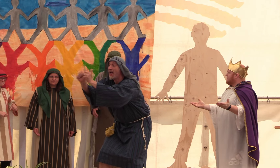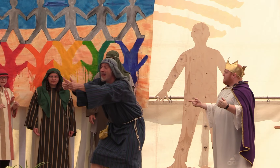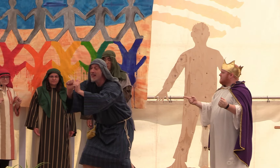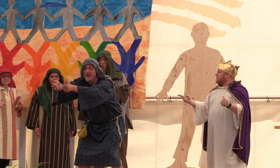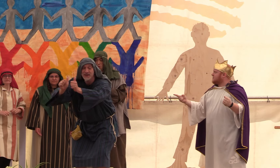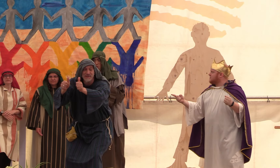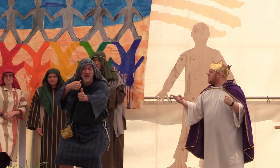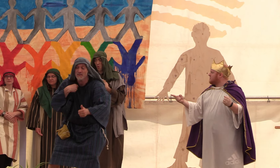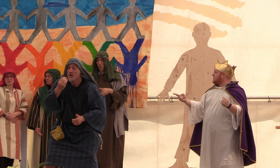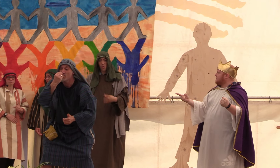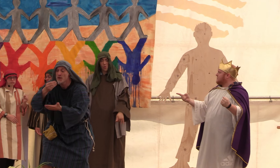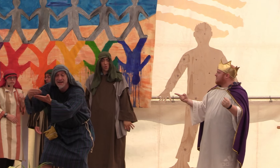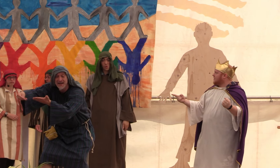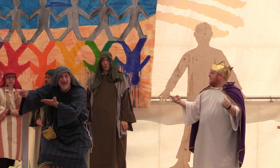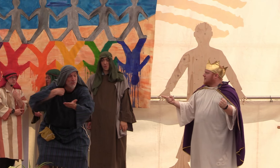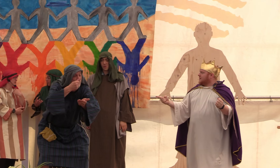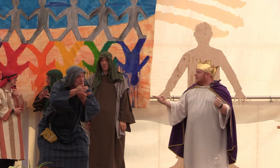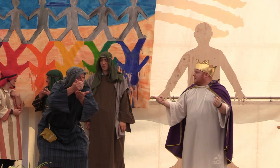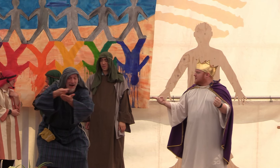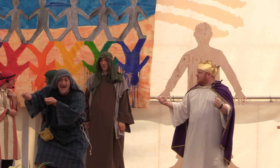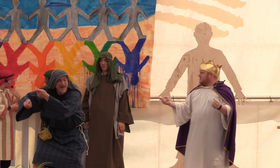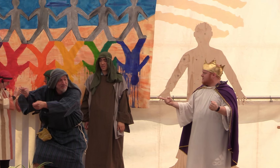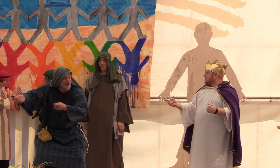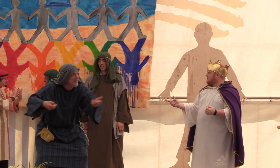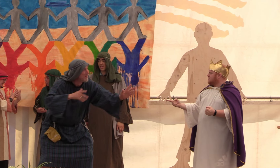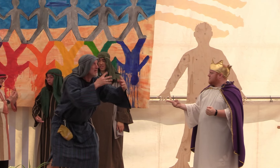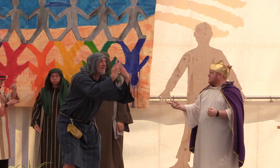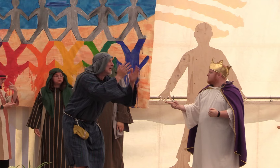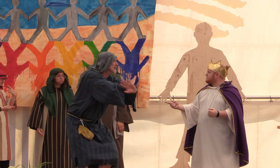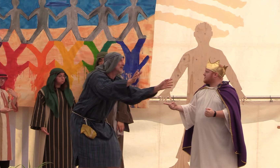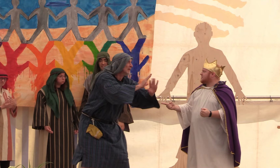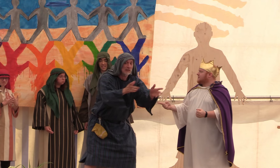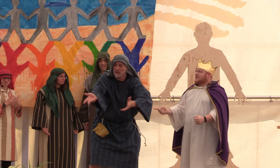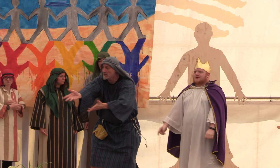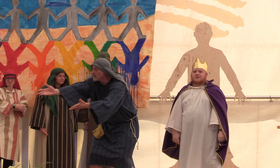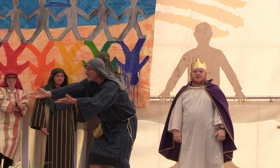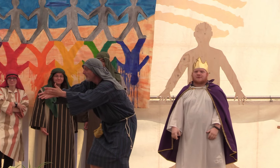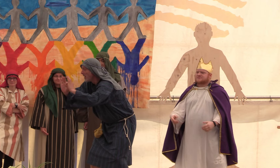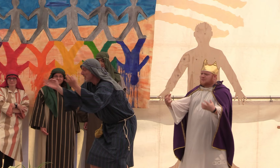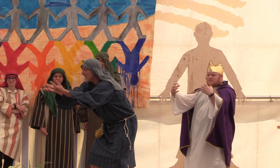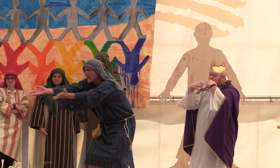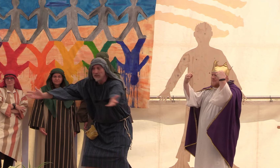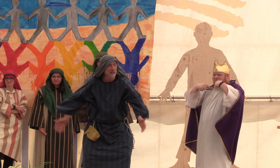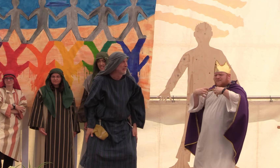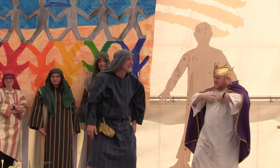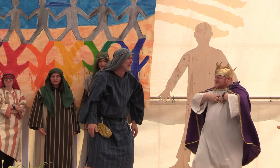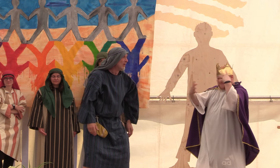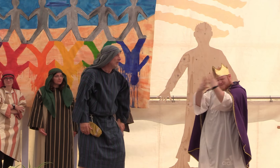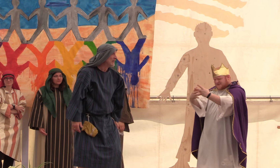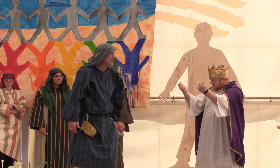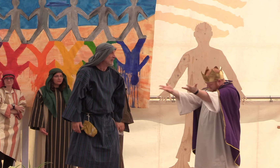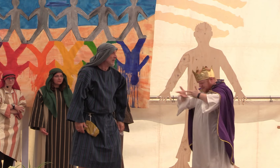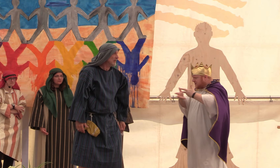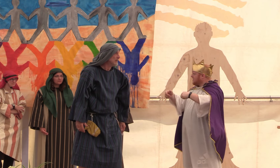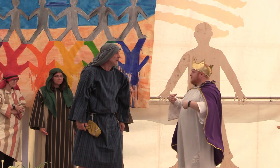Ich muss meiner Familie helfen. Ich muss denen Essen geben. Ich muss sparen. Ich will auf keinen Fall ins Gefängnis. Ich habe doch